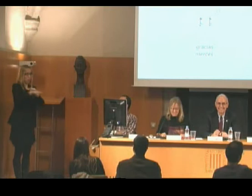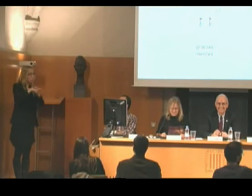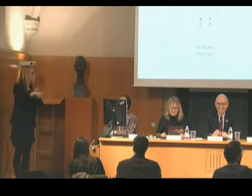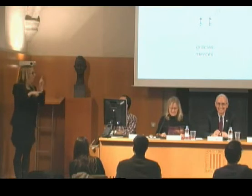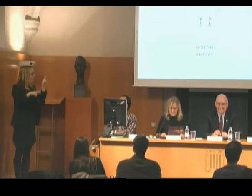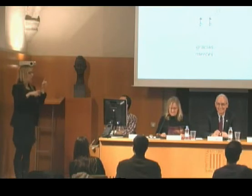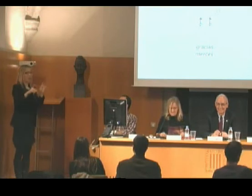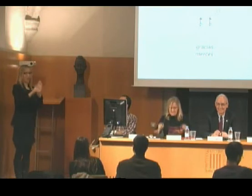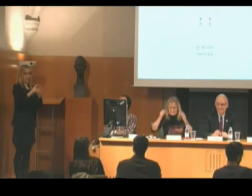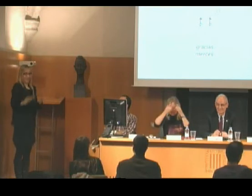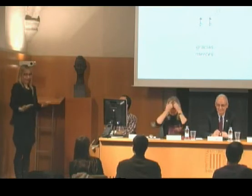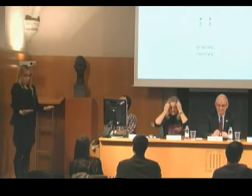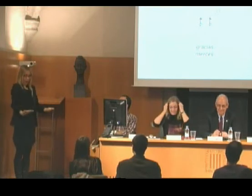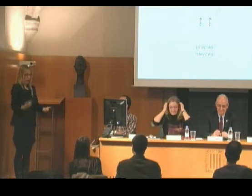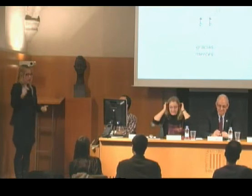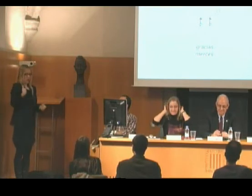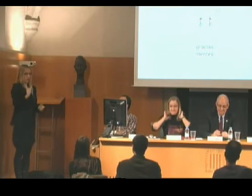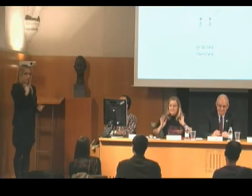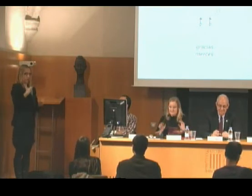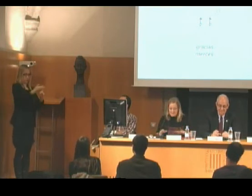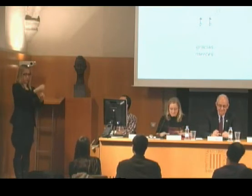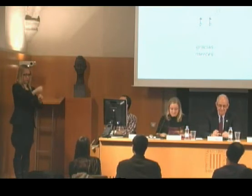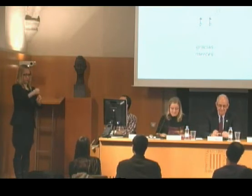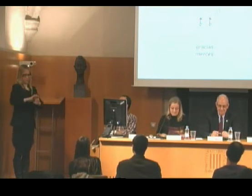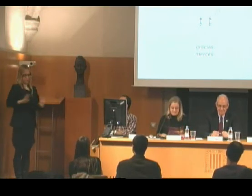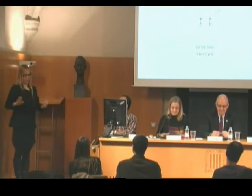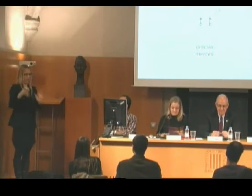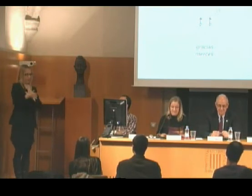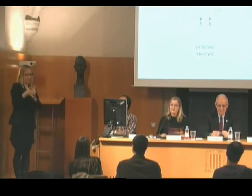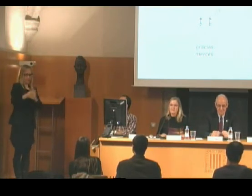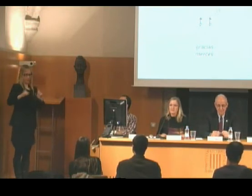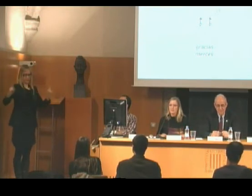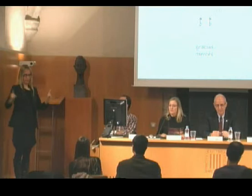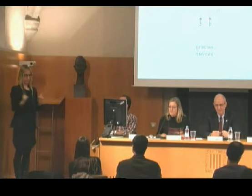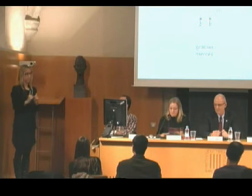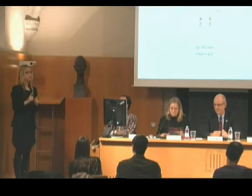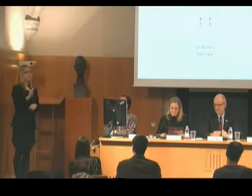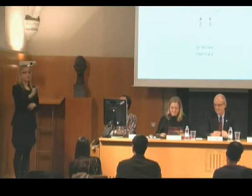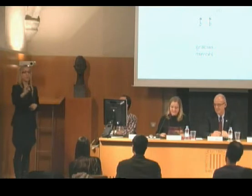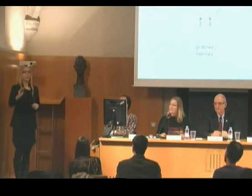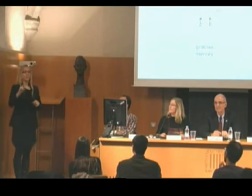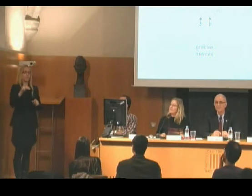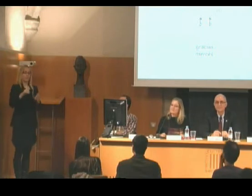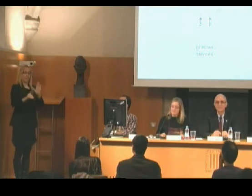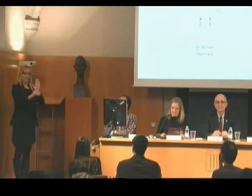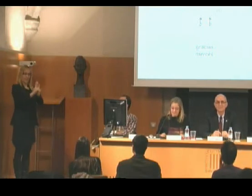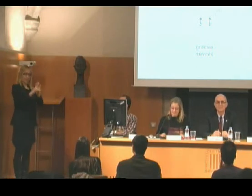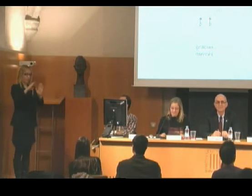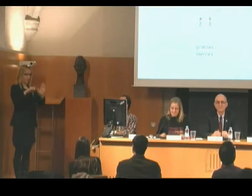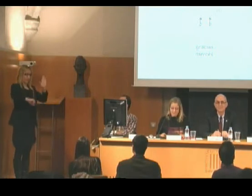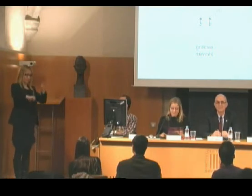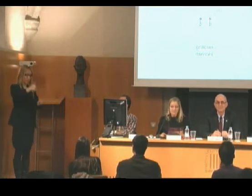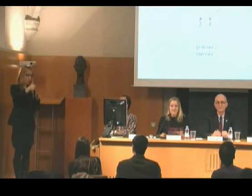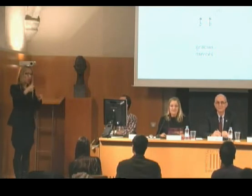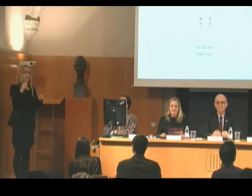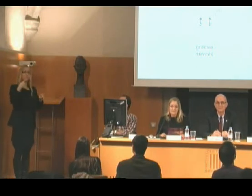encara una mica difícil. Sense més anècdotes, sí que us diré que l'aprovació d'aquest decret expressa